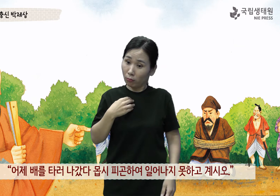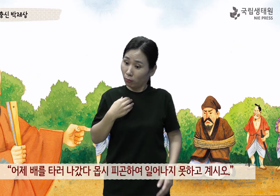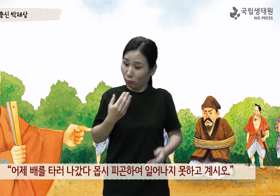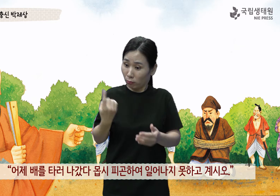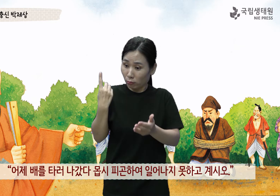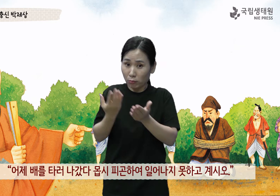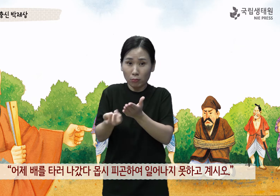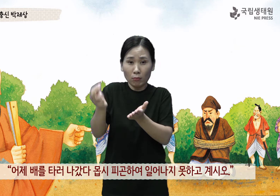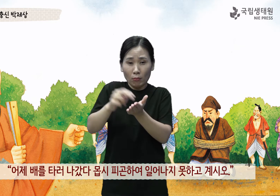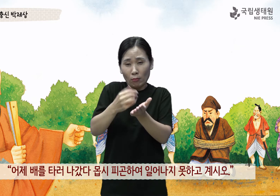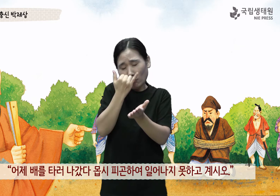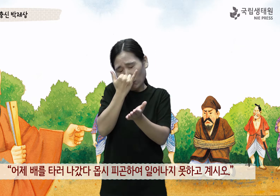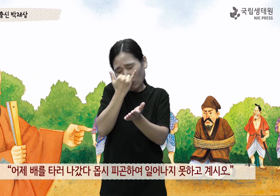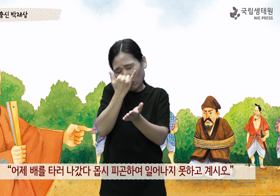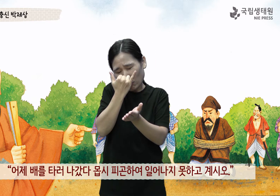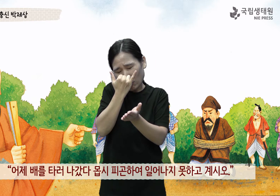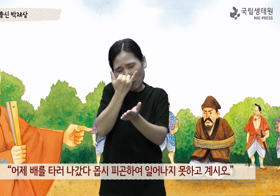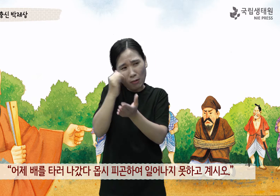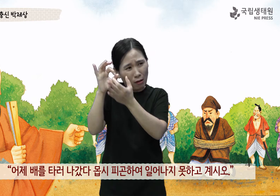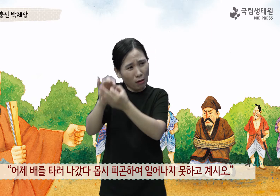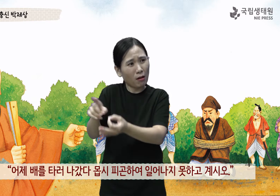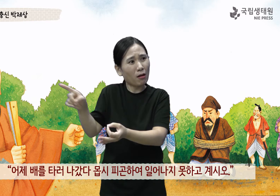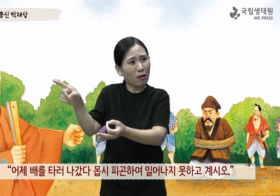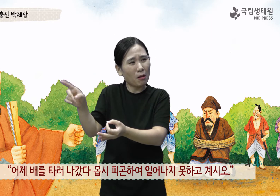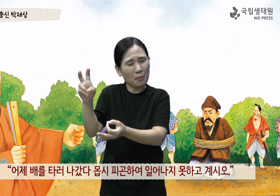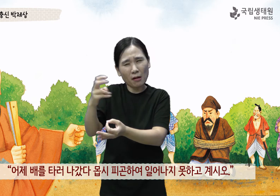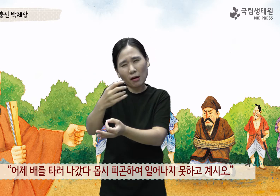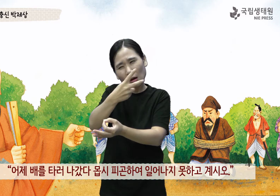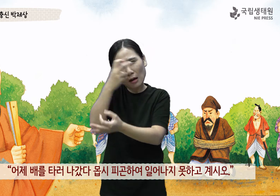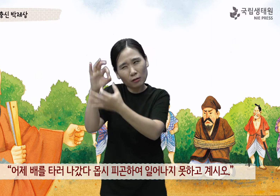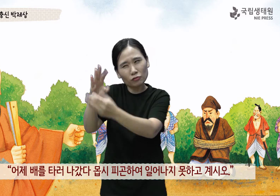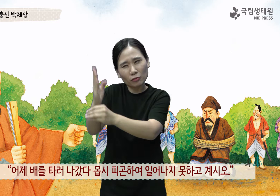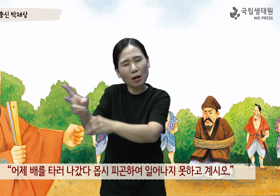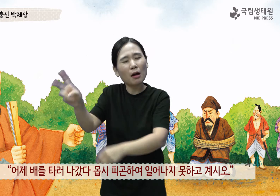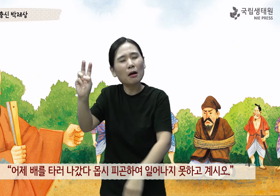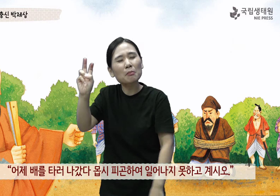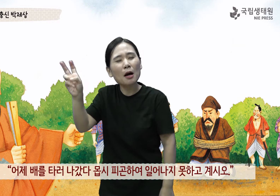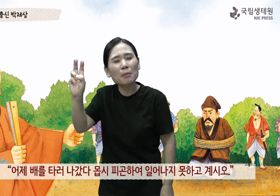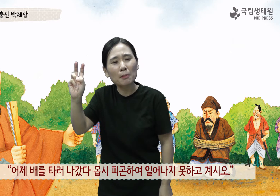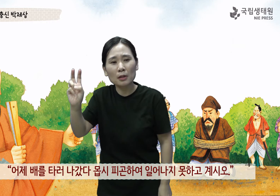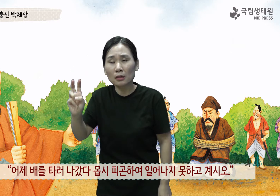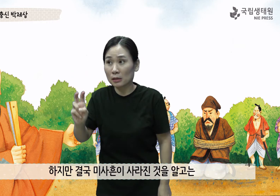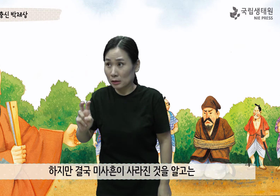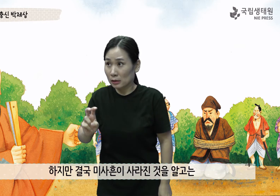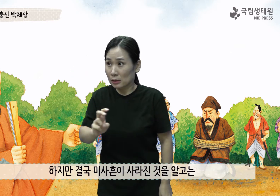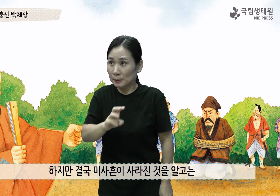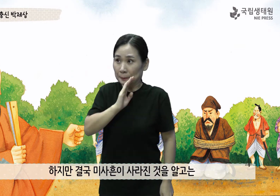어제 배를 타러 나갔다. 몹시 피곤하여 일어나지 못하고 계시오.